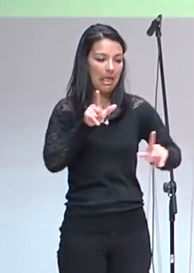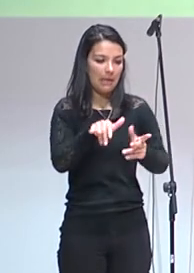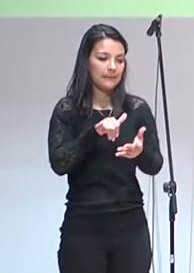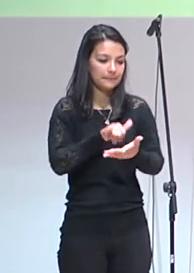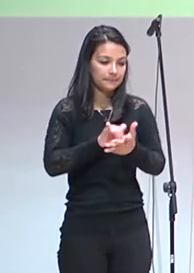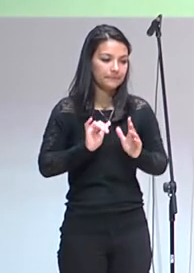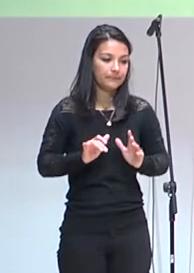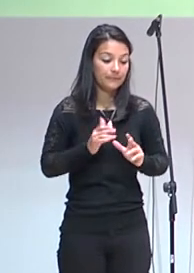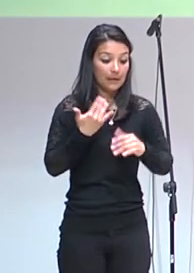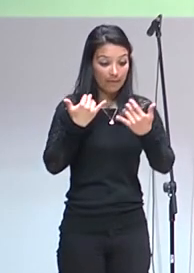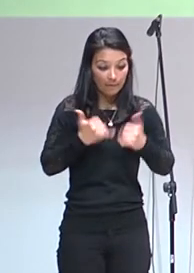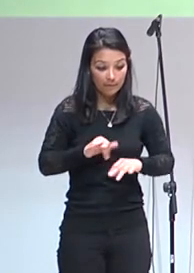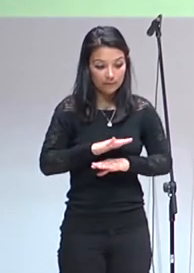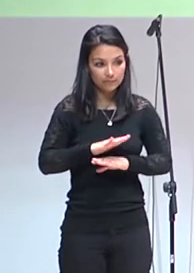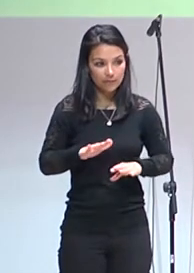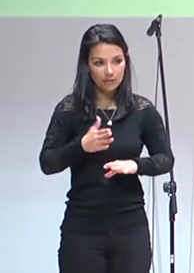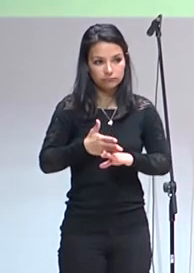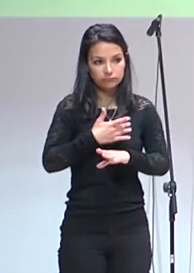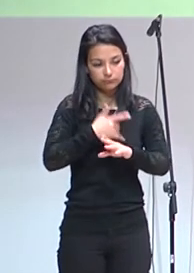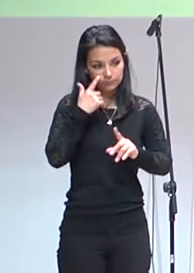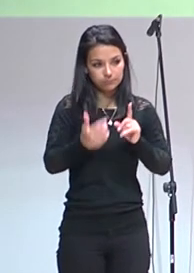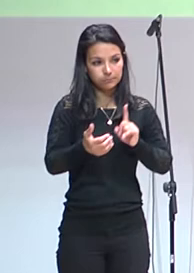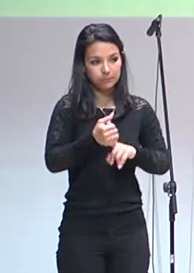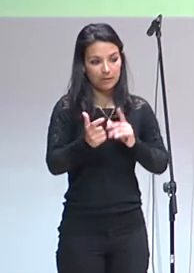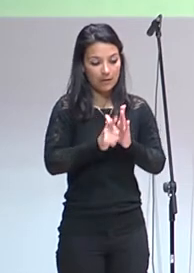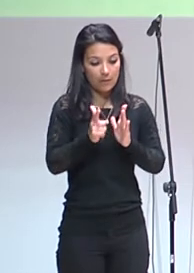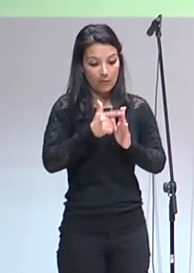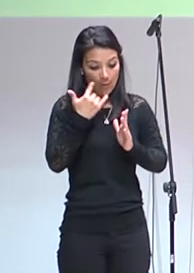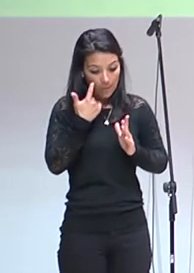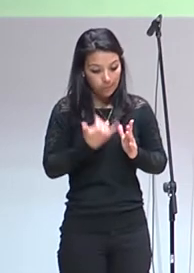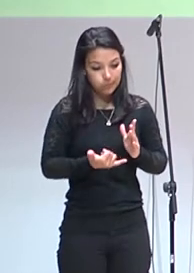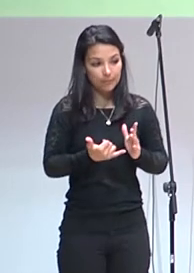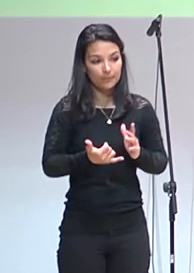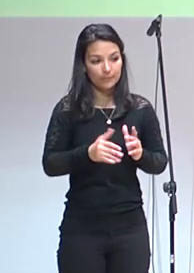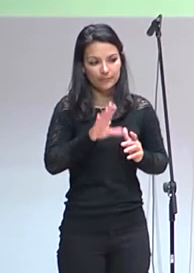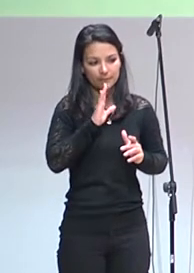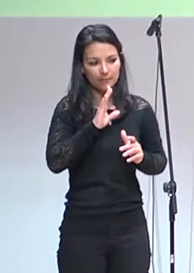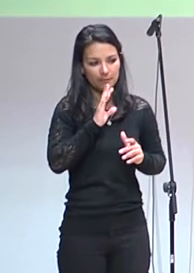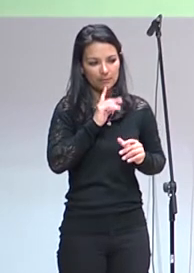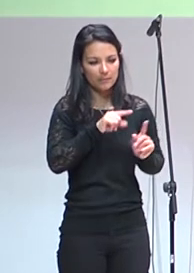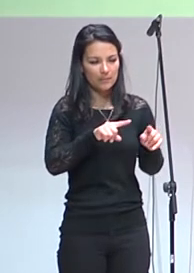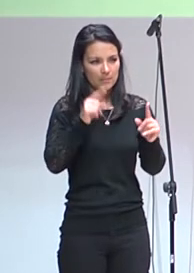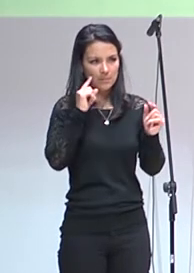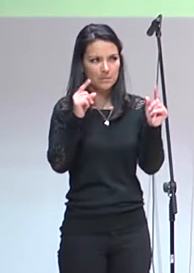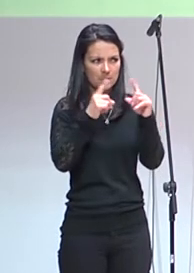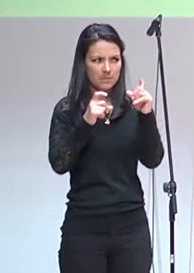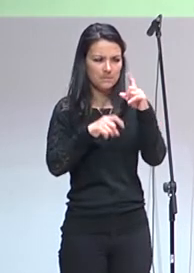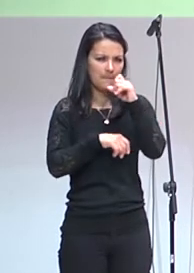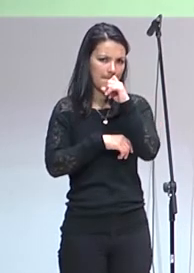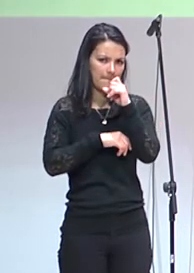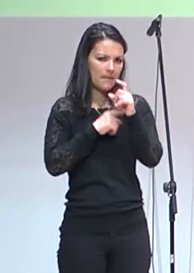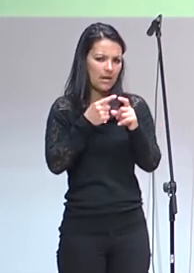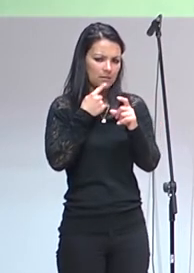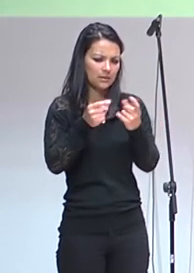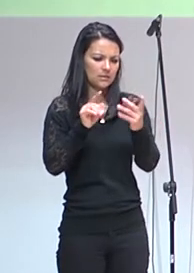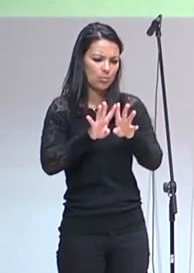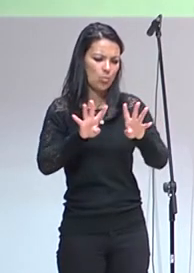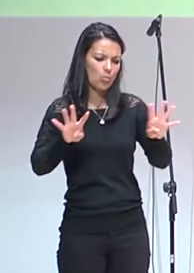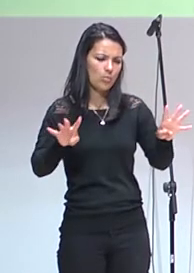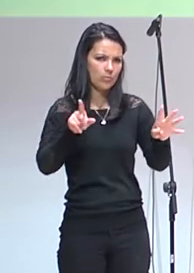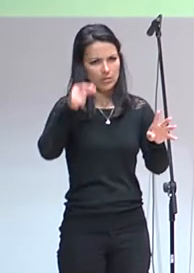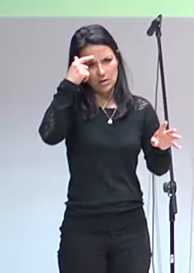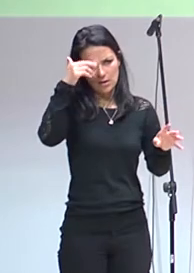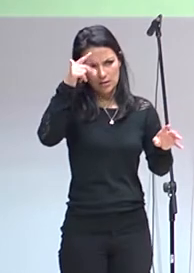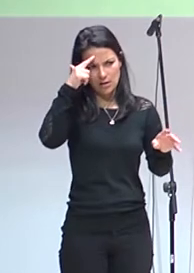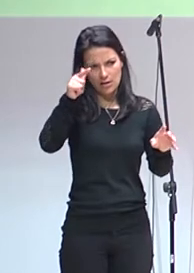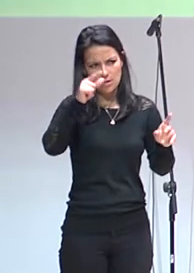se consigue este documento que aparece en el libro, los chicos comienzan a hacer el análisis y dicen, ah, pero es que las murallas entonces